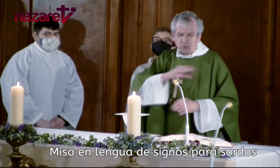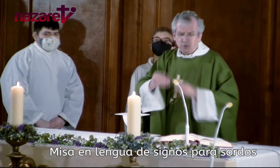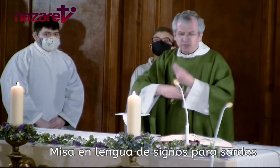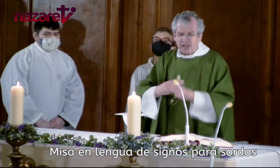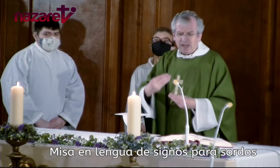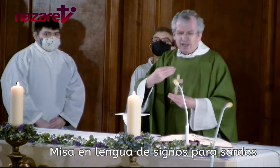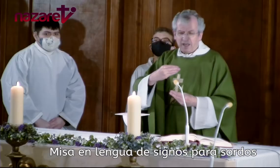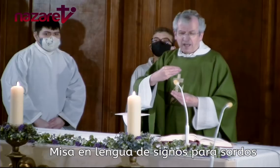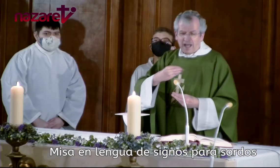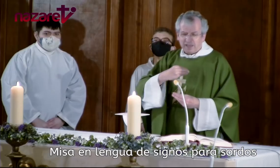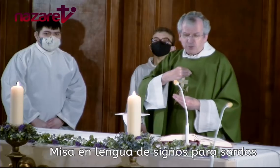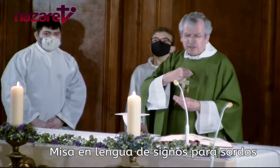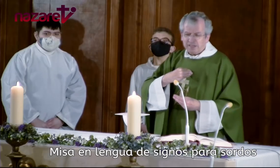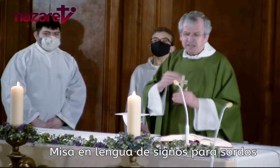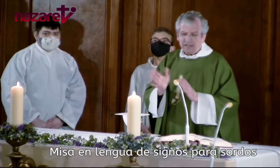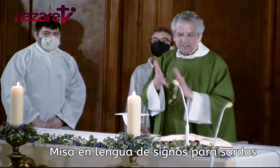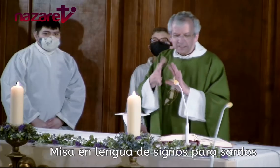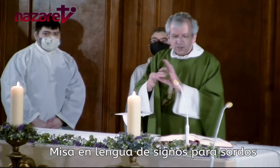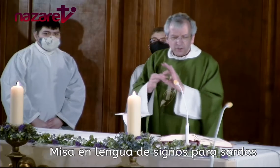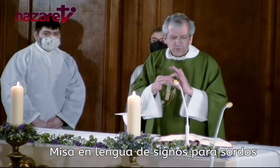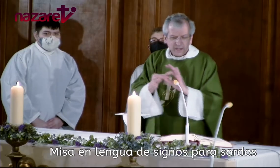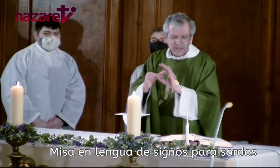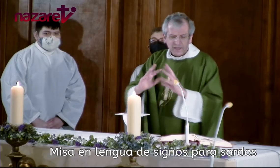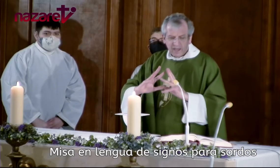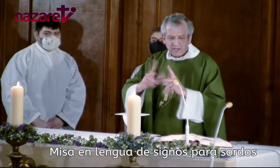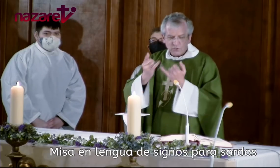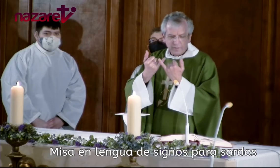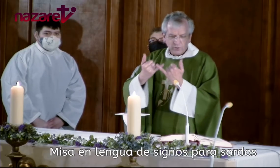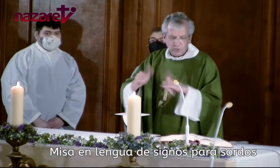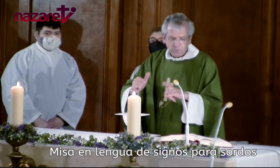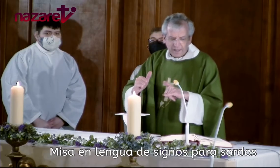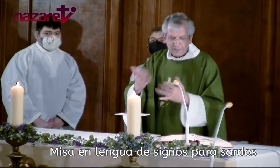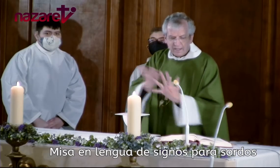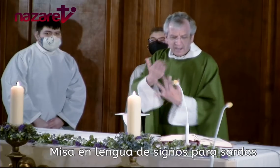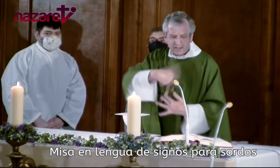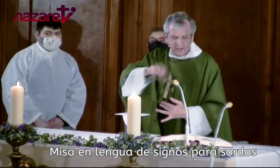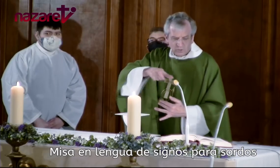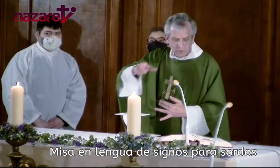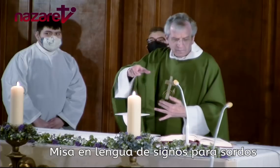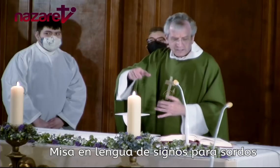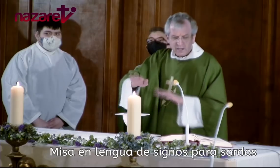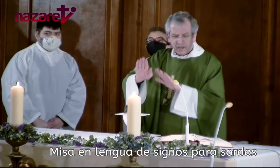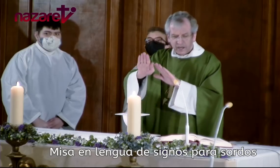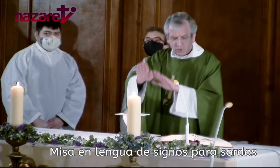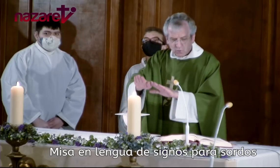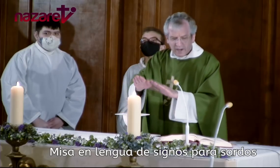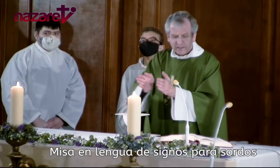nos haga de tu Iglesia signo de unidad e instrumento de tu paz entre los hombres, y nos guarde